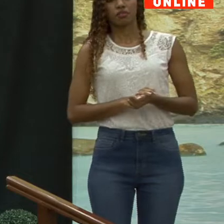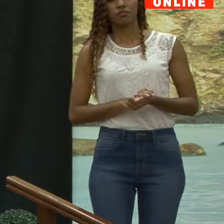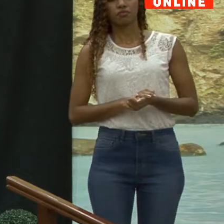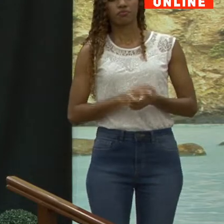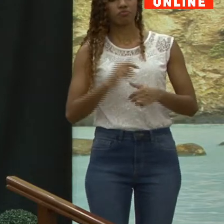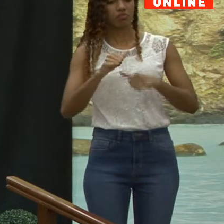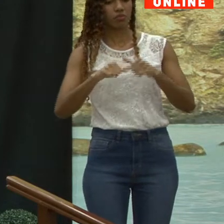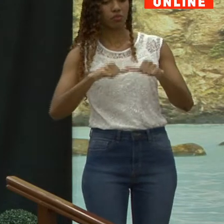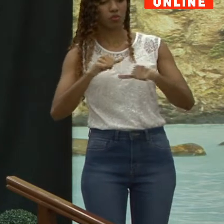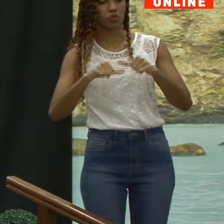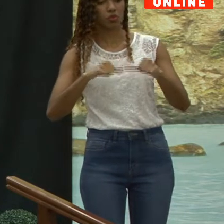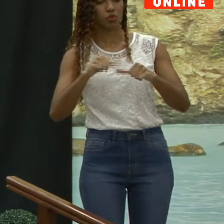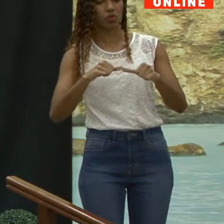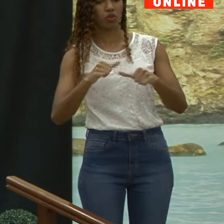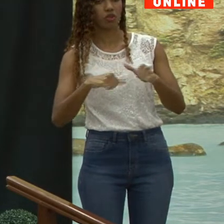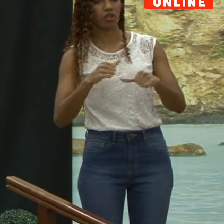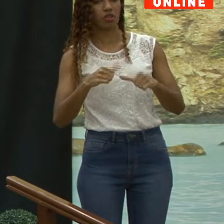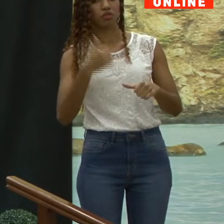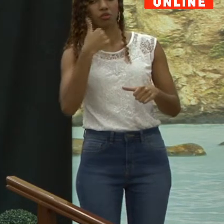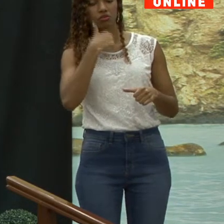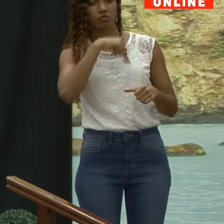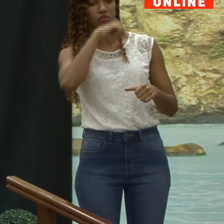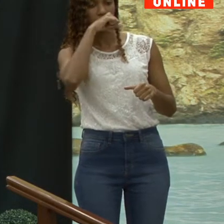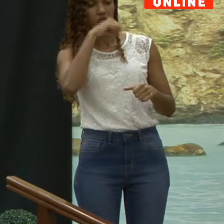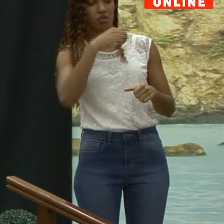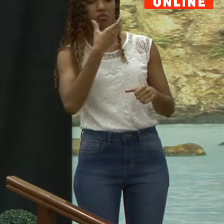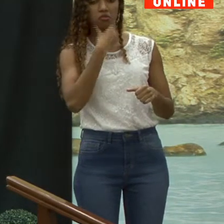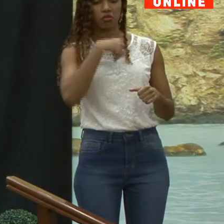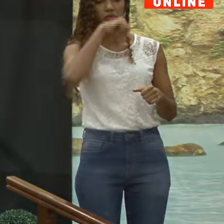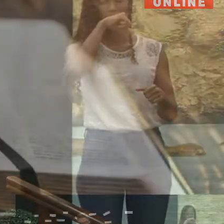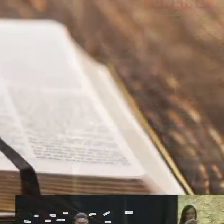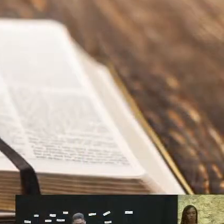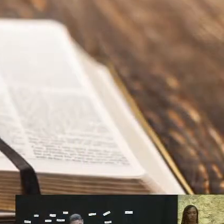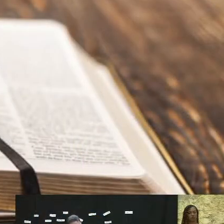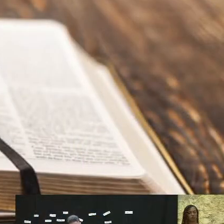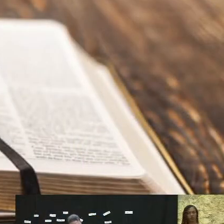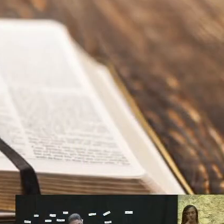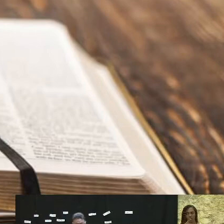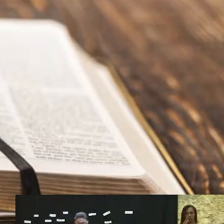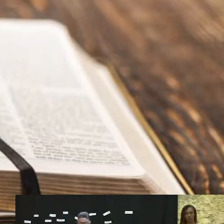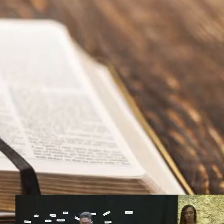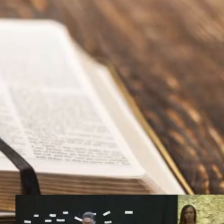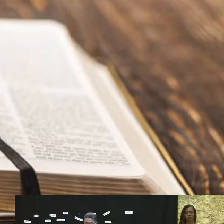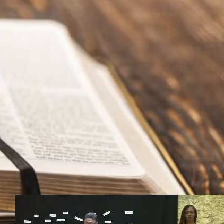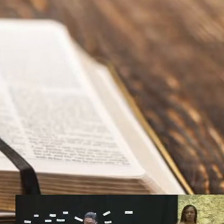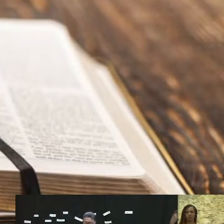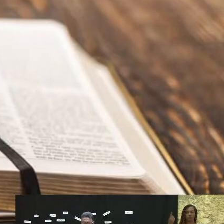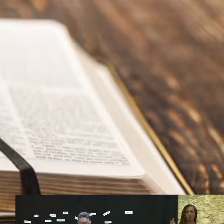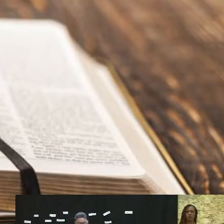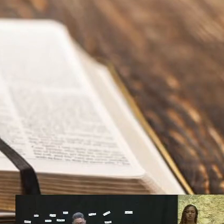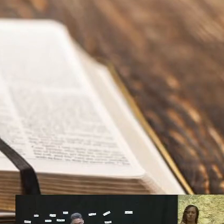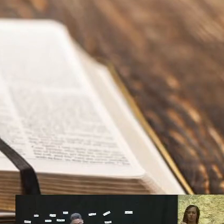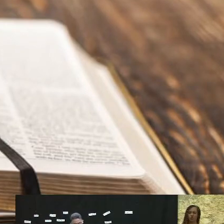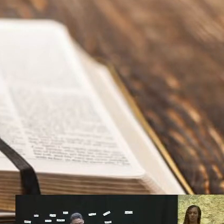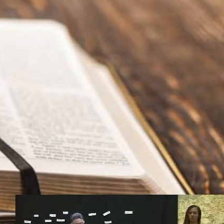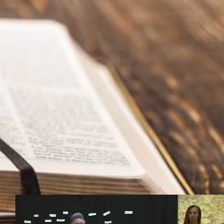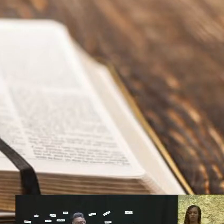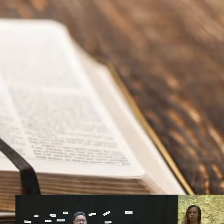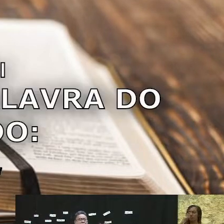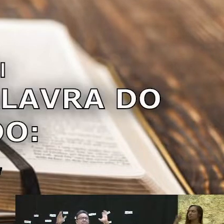irmãos, feminino por masculino. Diz assim: depois veio a ele a palavra do Senhor,